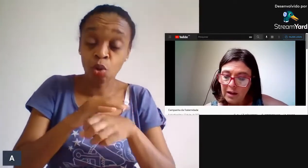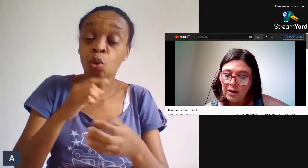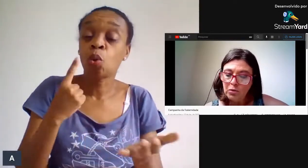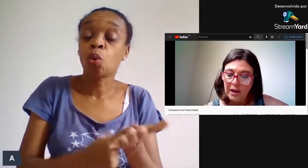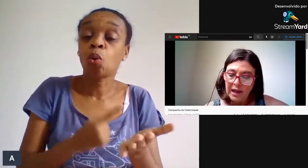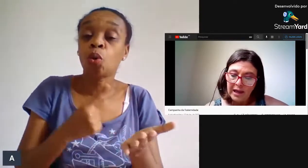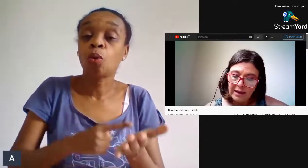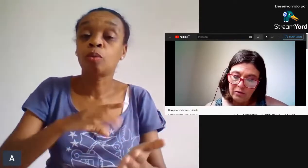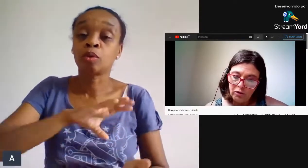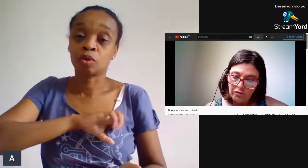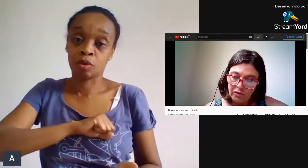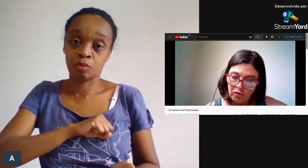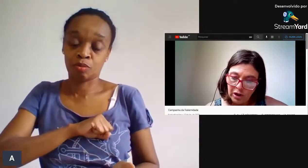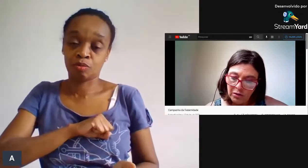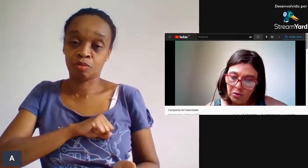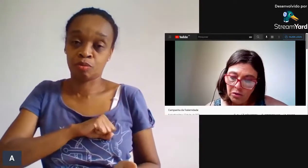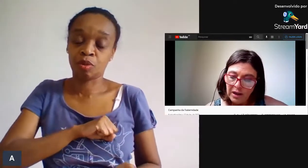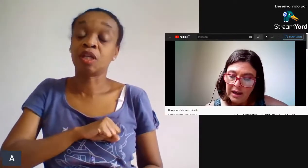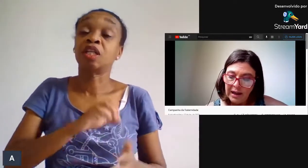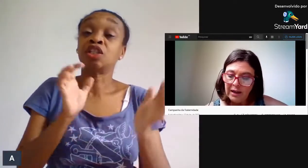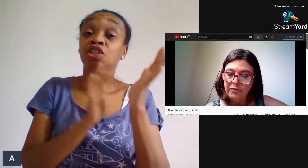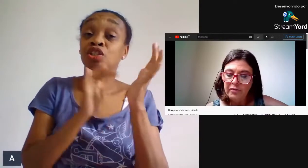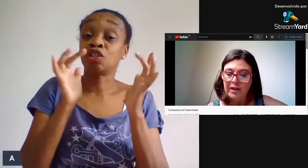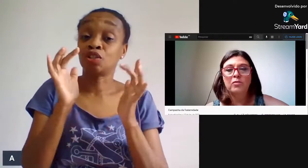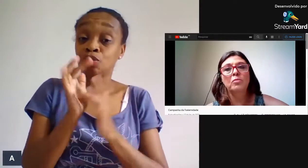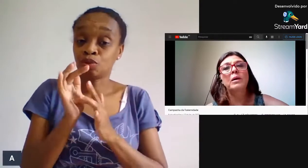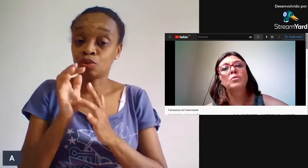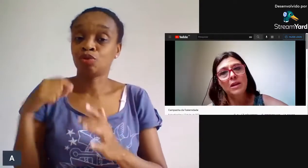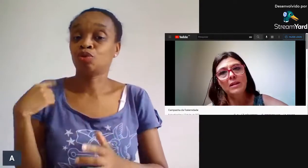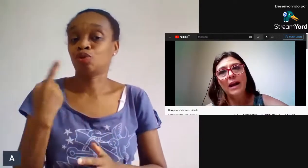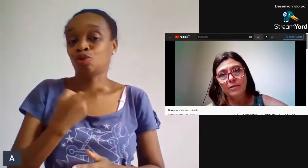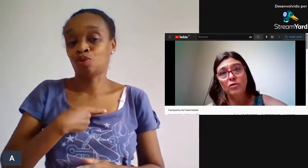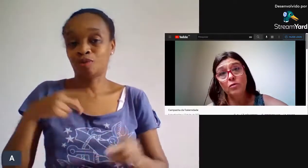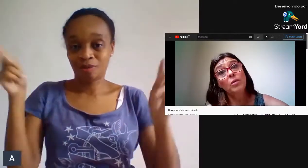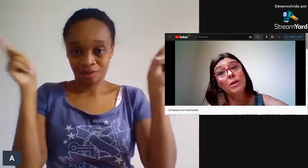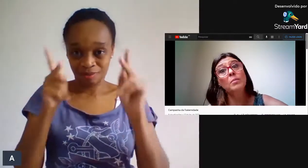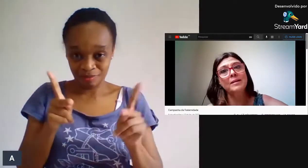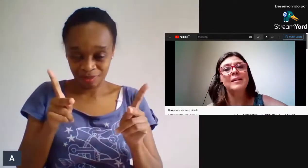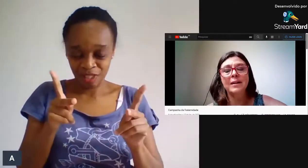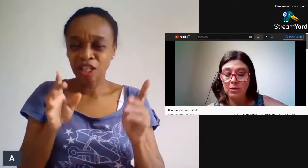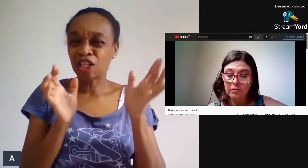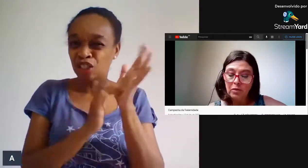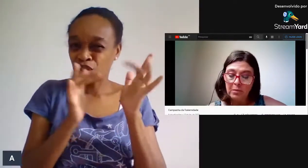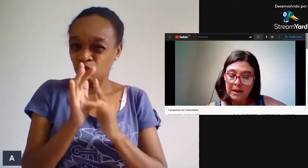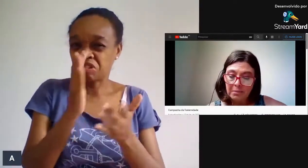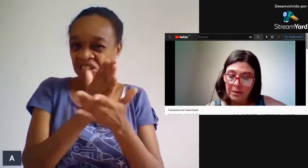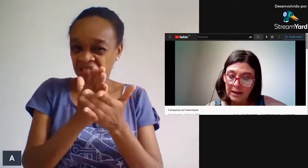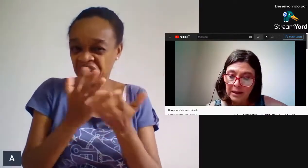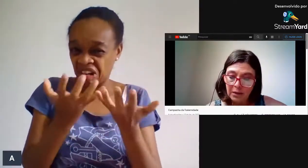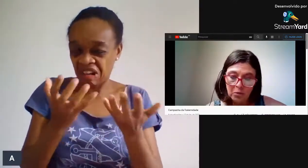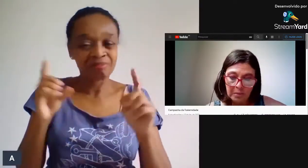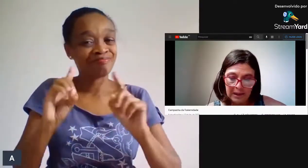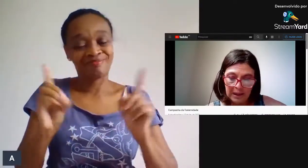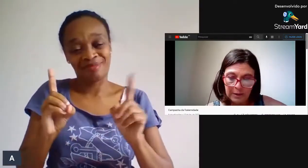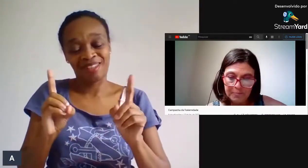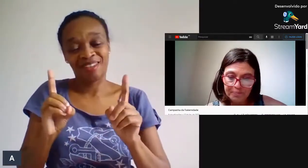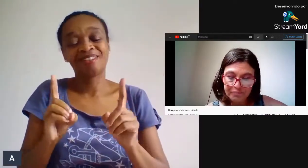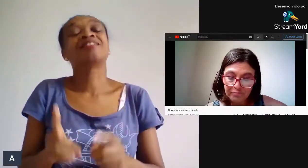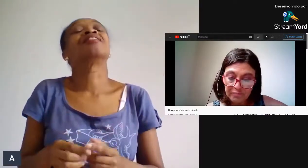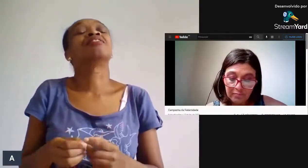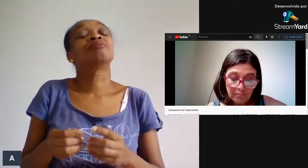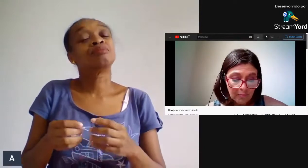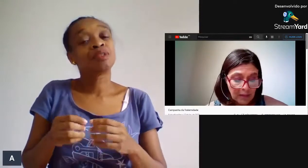paz, do que era dividido, ele fez uma unidade. Foi o ano passado que foi uma campanha